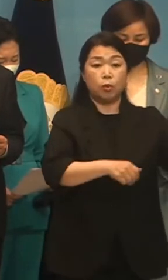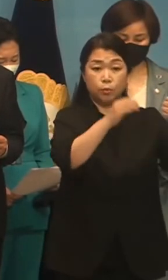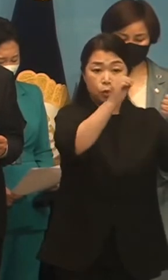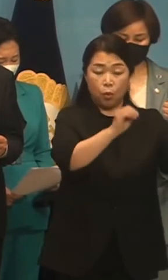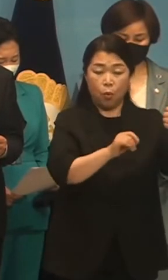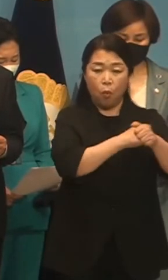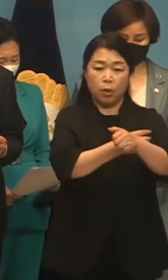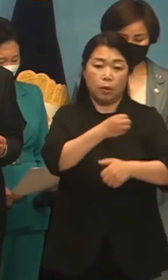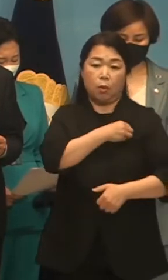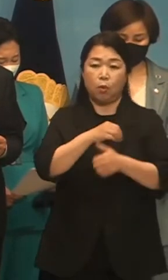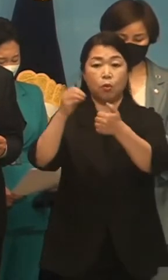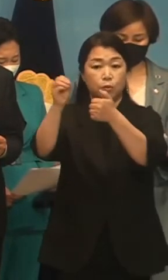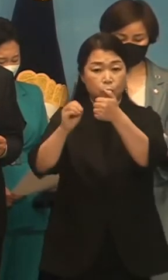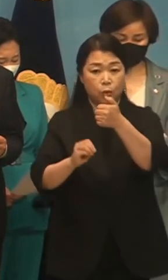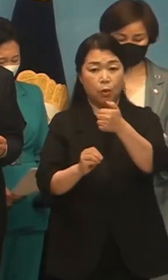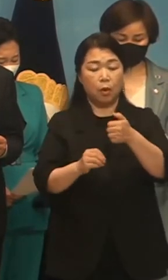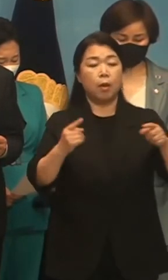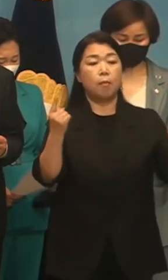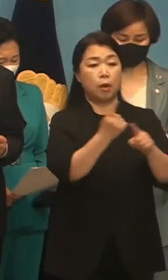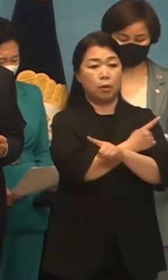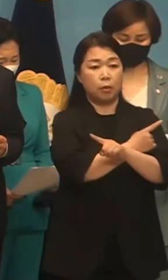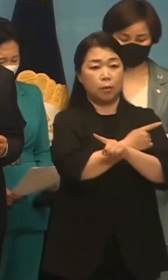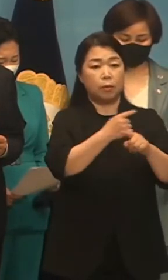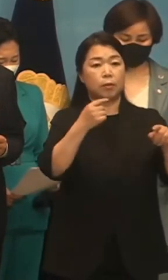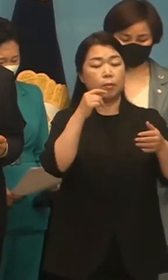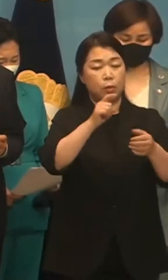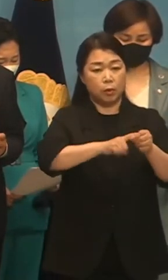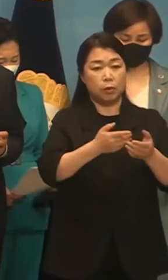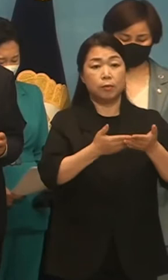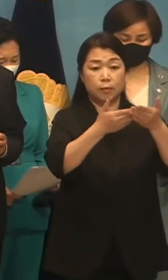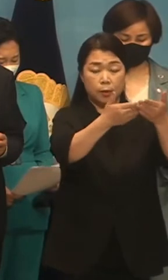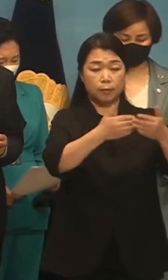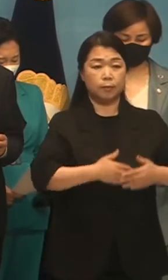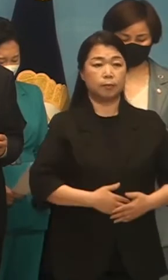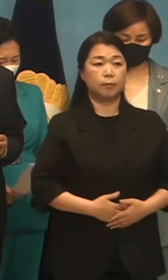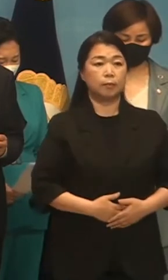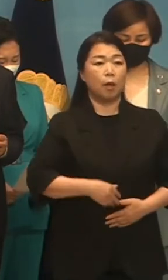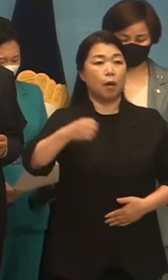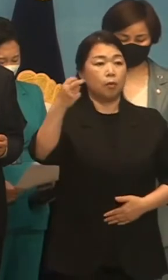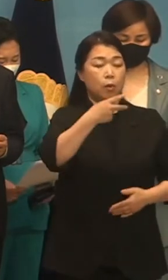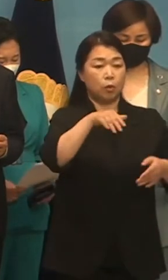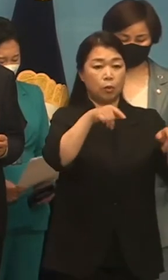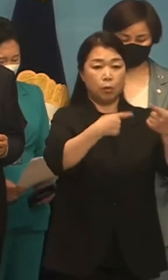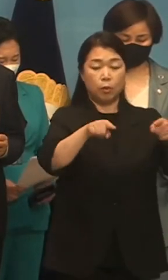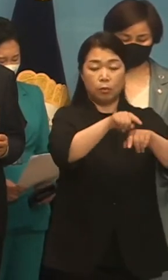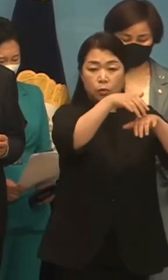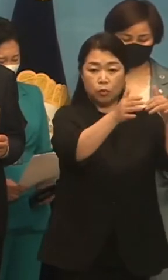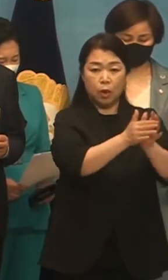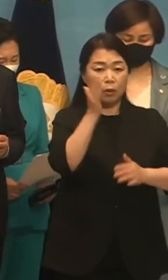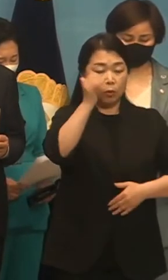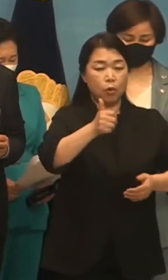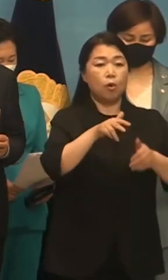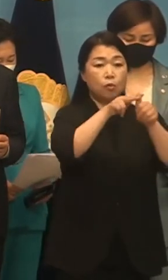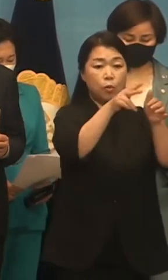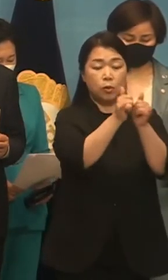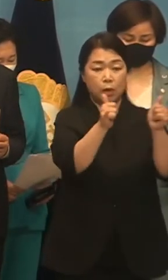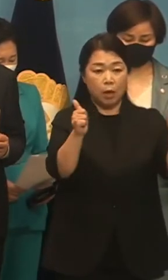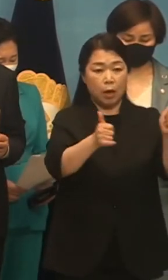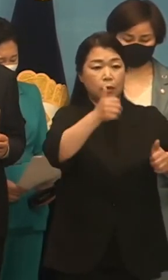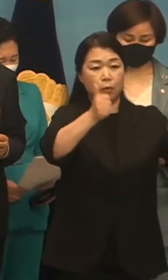50%, 권리당원 50%로 민주적으로 개선하자는 취지입니다. 또한 더불어민주당 대통령 후보자